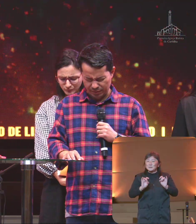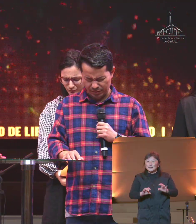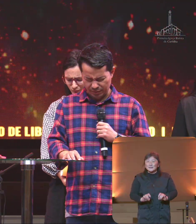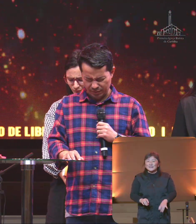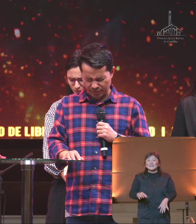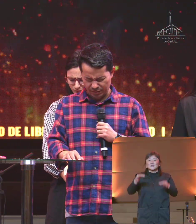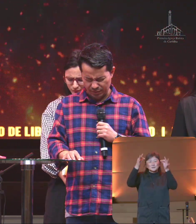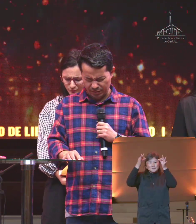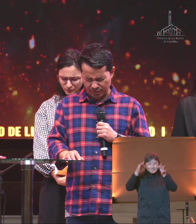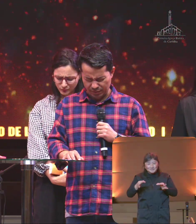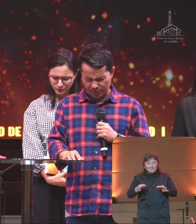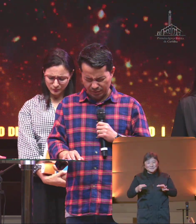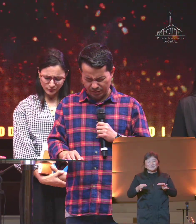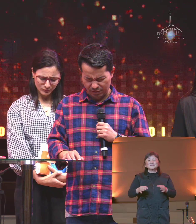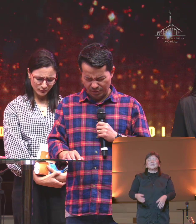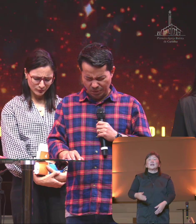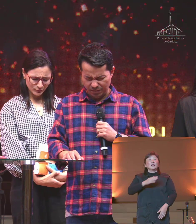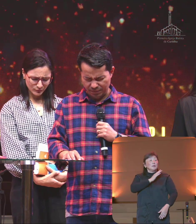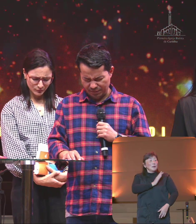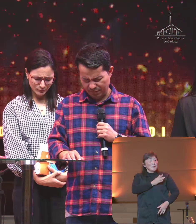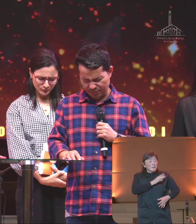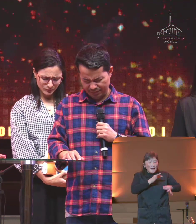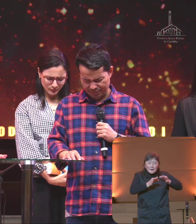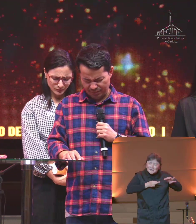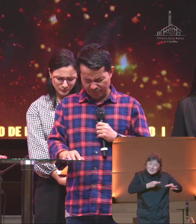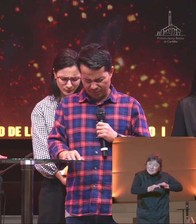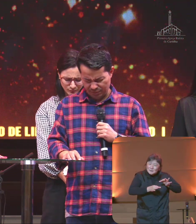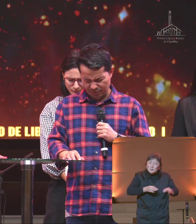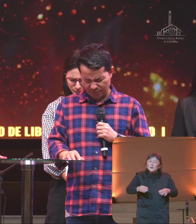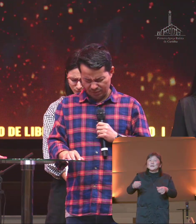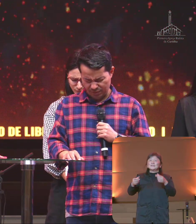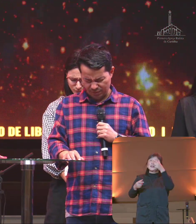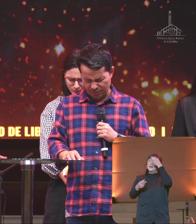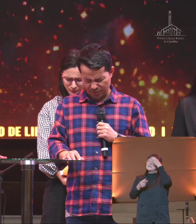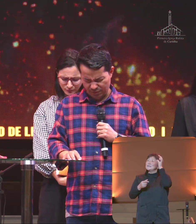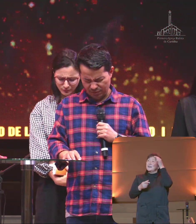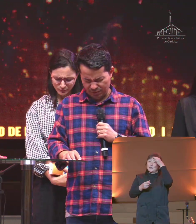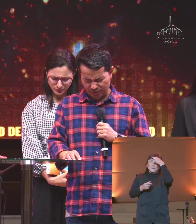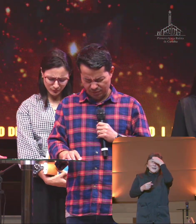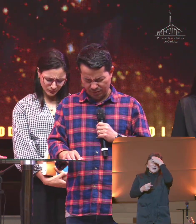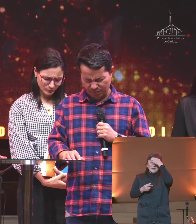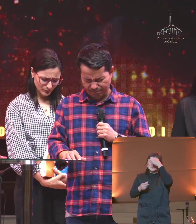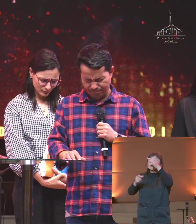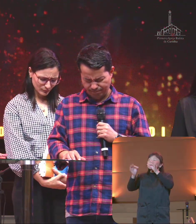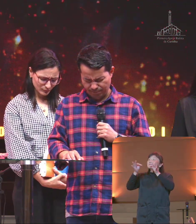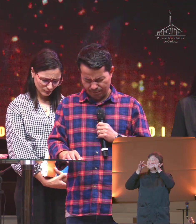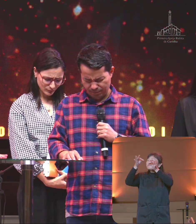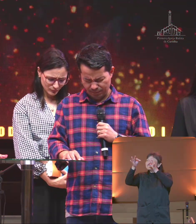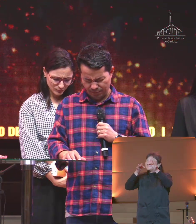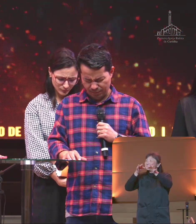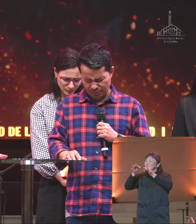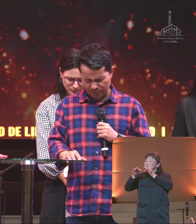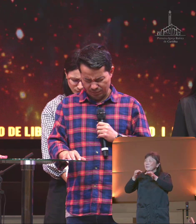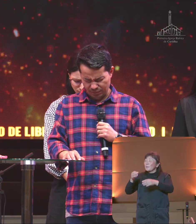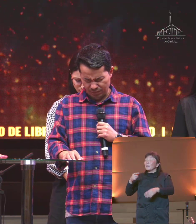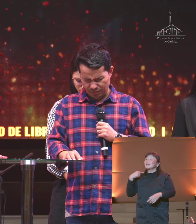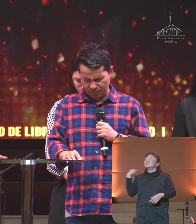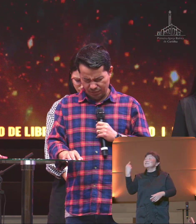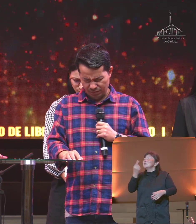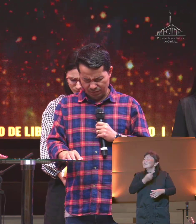Pai, prepara agora o nosso coração, Deus, a nossa mente. Nós queremos ouvir aquilo que o Senhor tem para nós. Queremos, ó